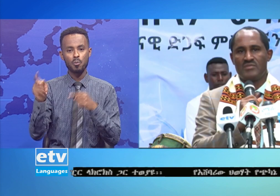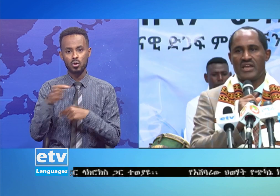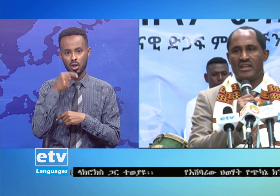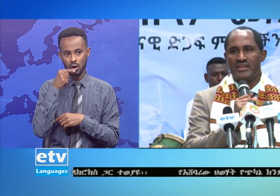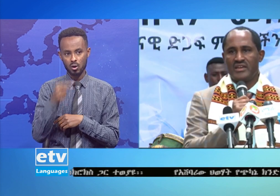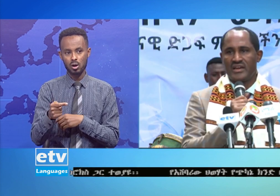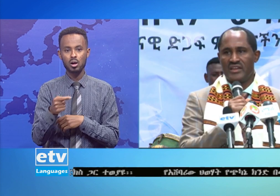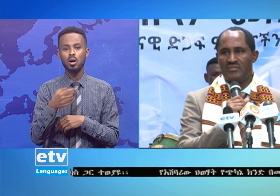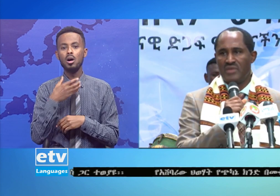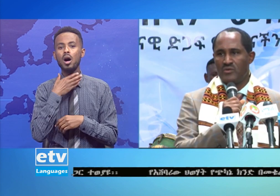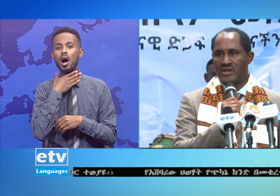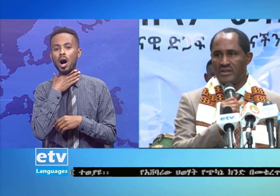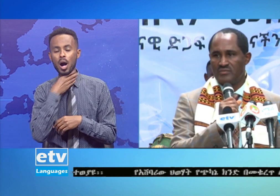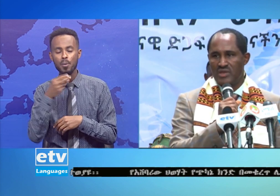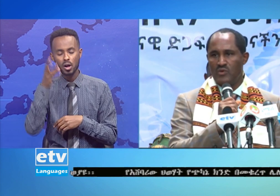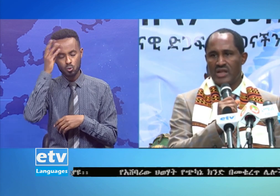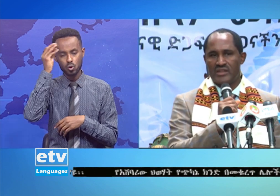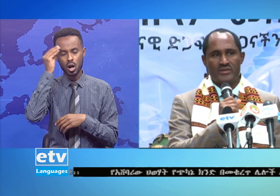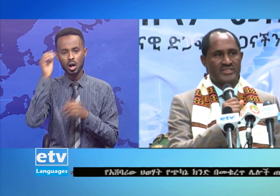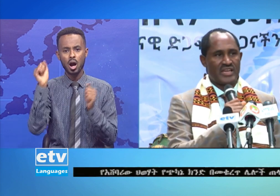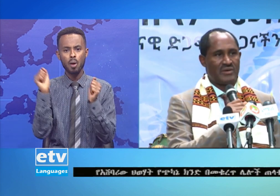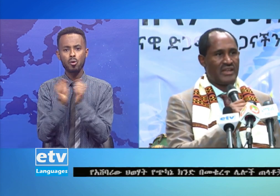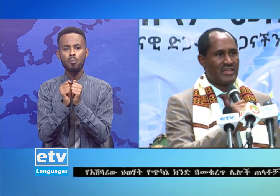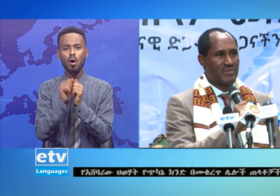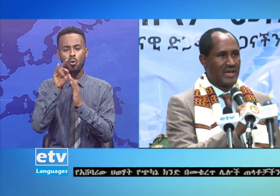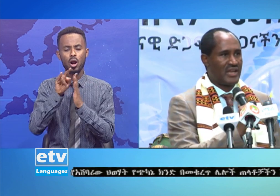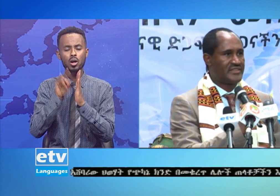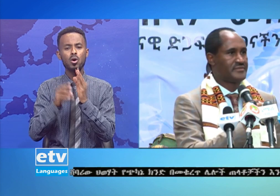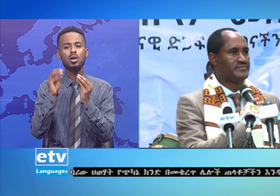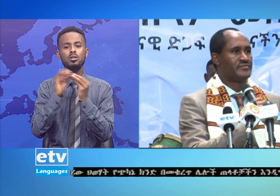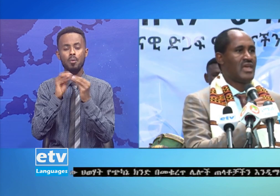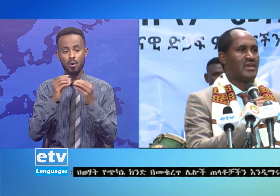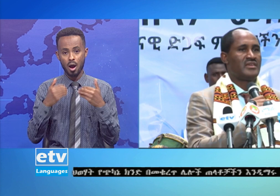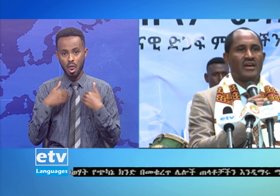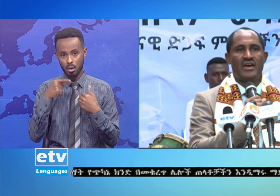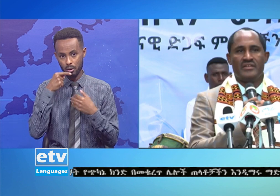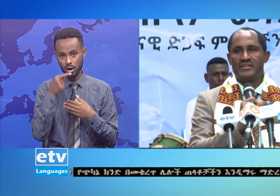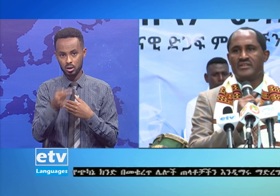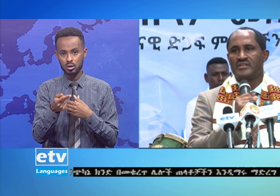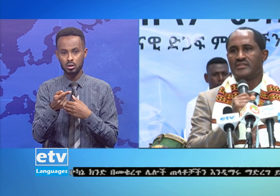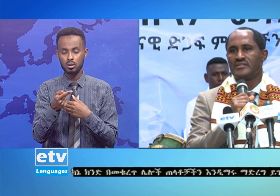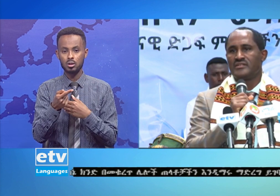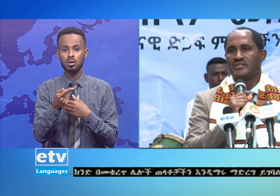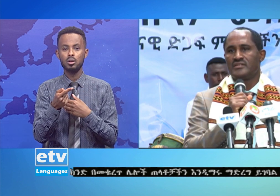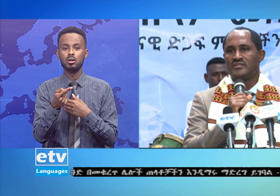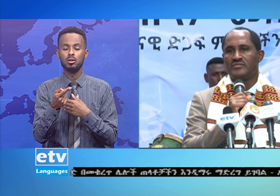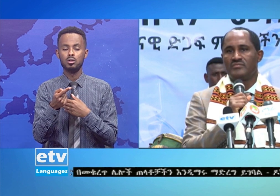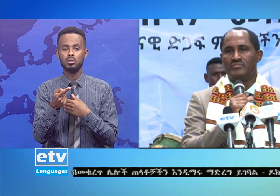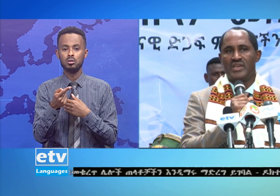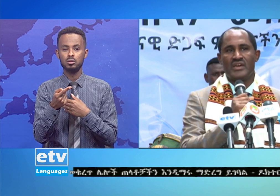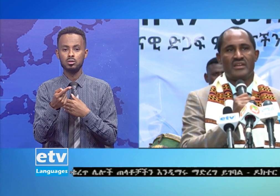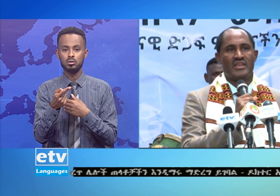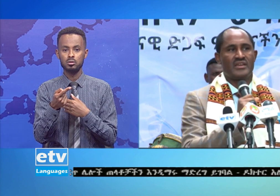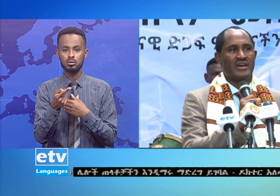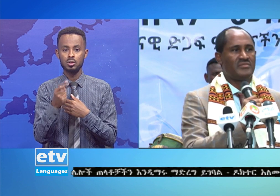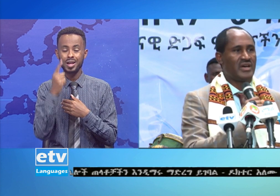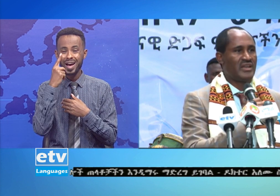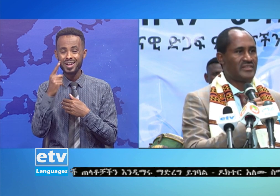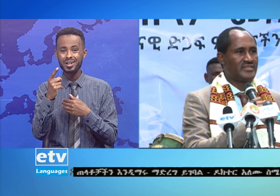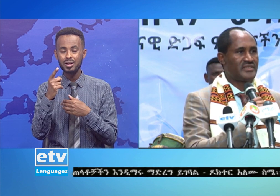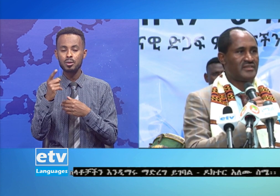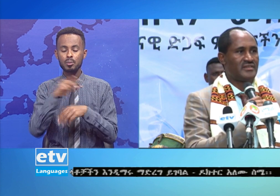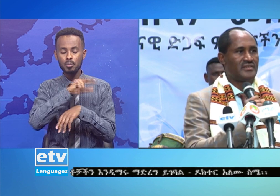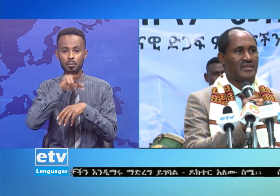ገልጿል። ካማራ ሊቃን የሚወራረደው ሂሳባለኝ በማለት የአንድ ብሔር